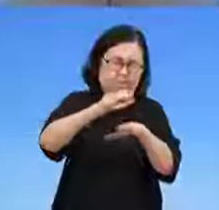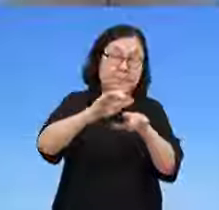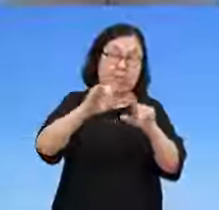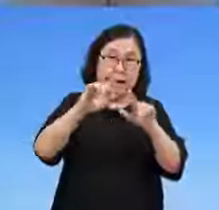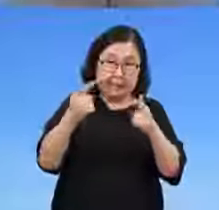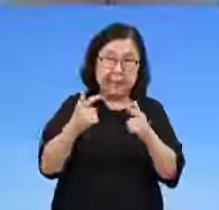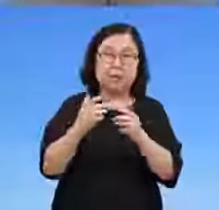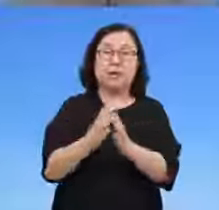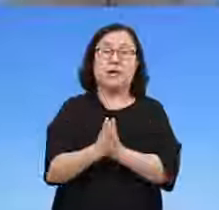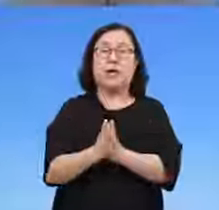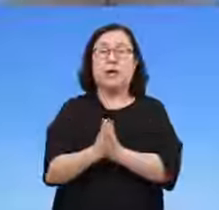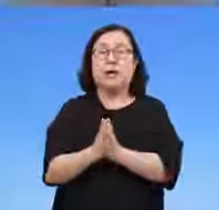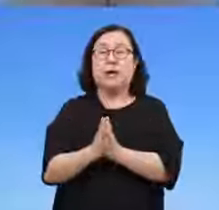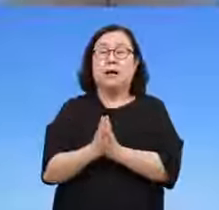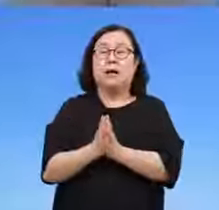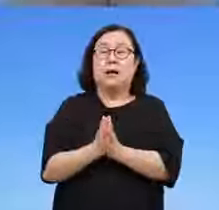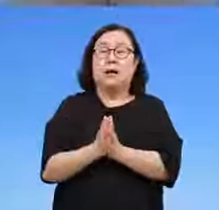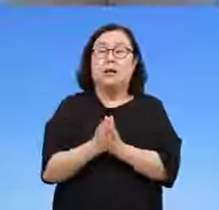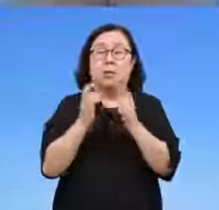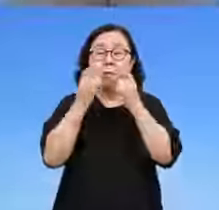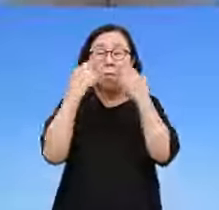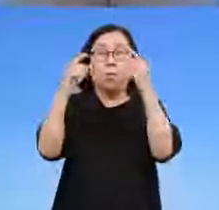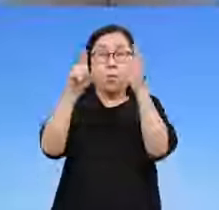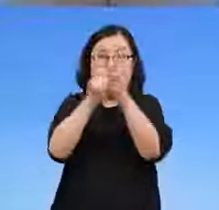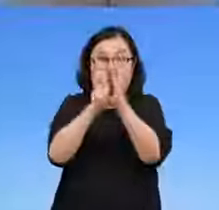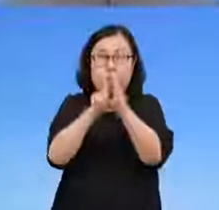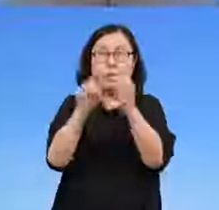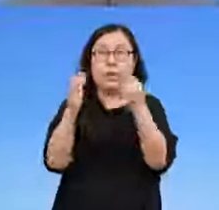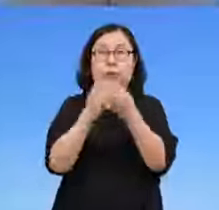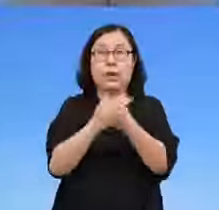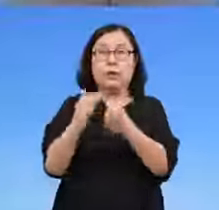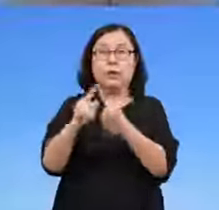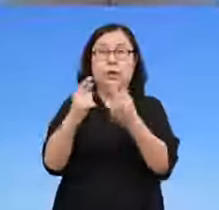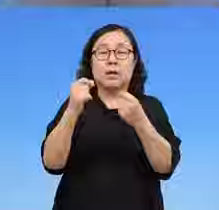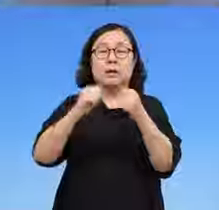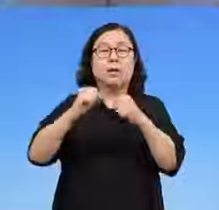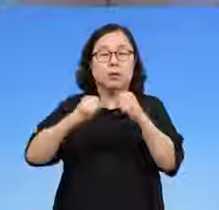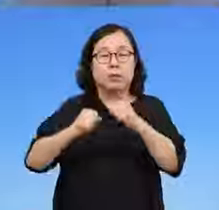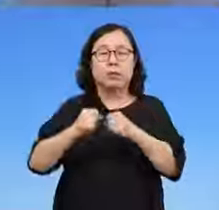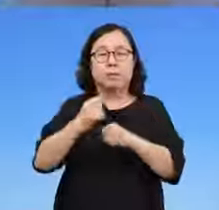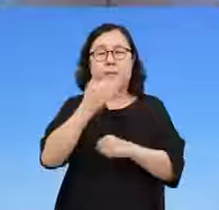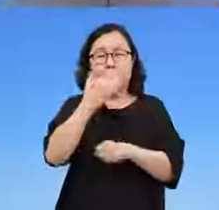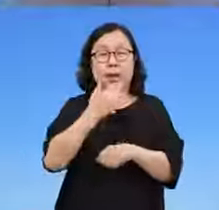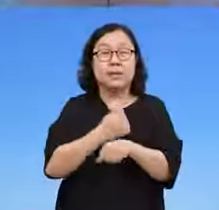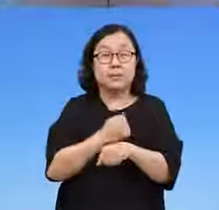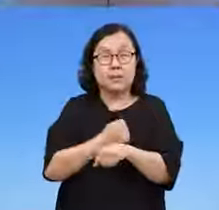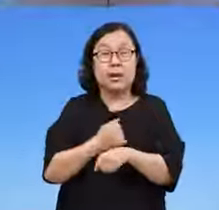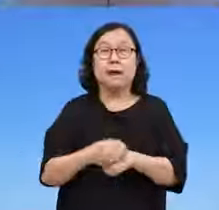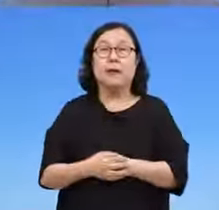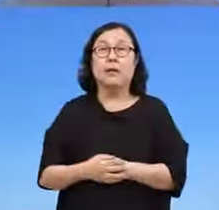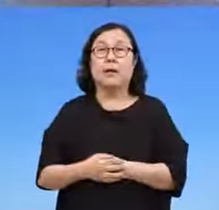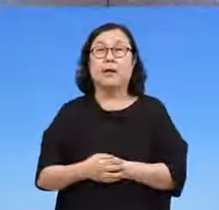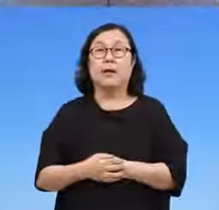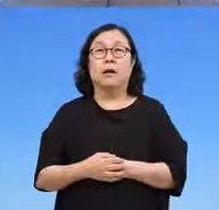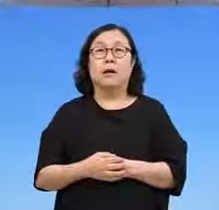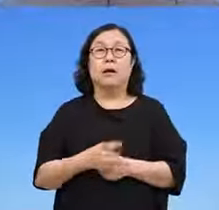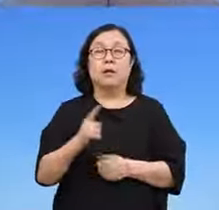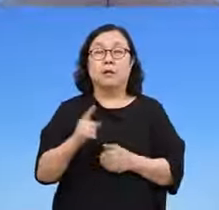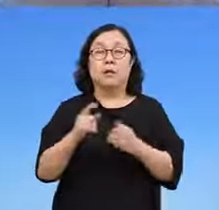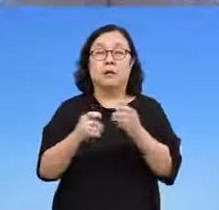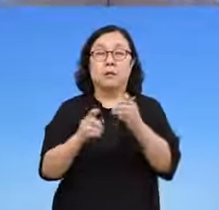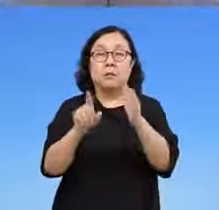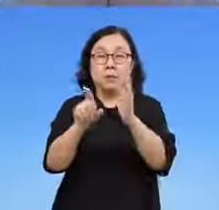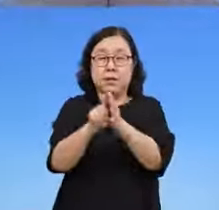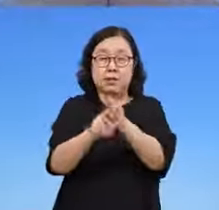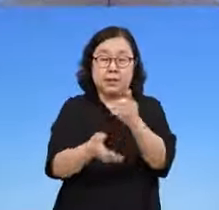것이다. 그 확신이 있으니까 그런 짓을 할 수 있는 거 아닙니까? 예수님이 이런 믿음을 칭찬하셨다 할 때